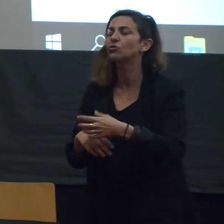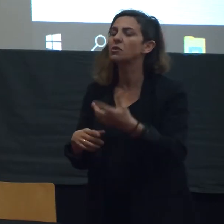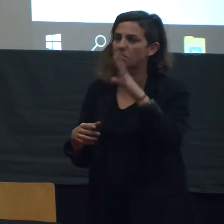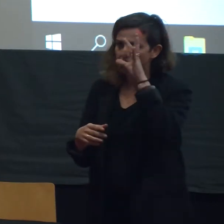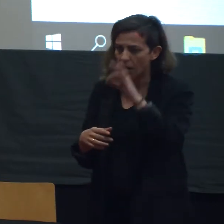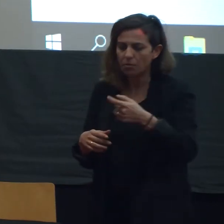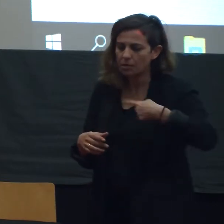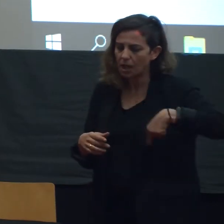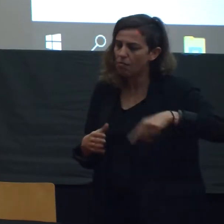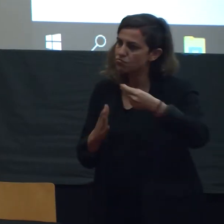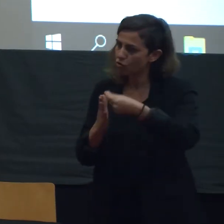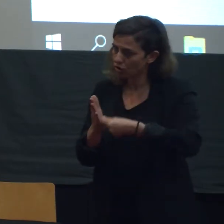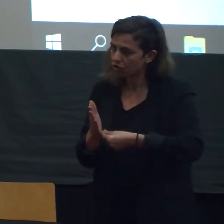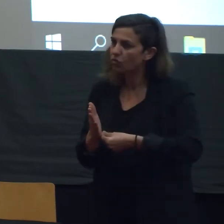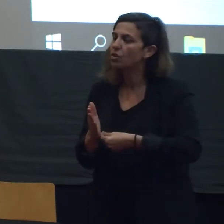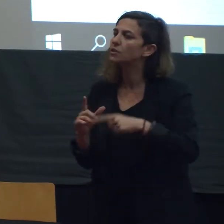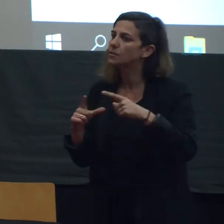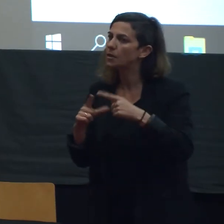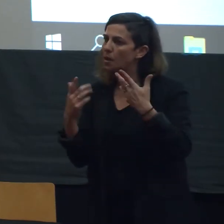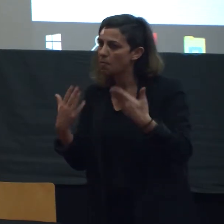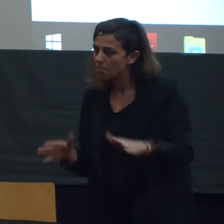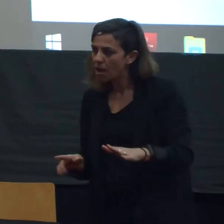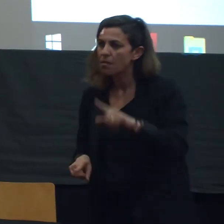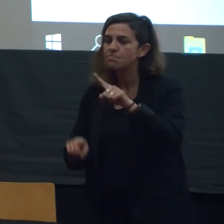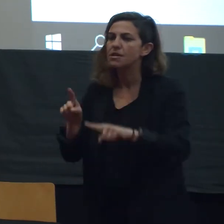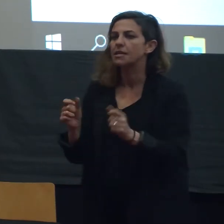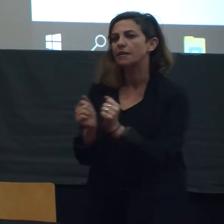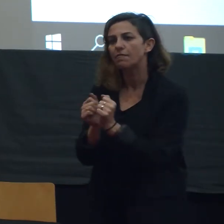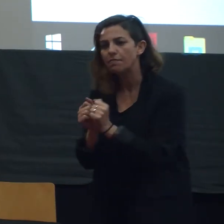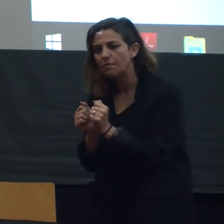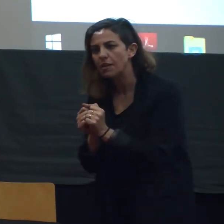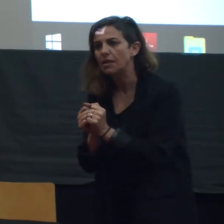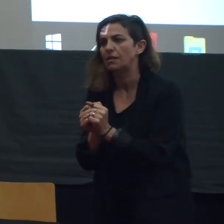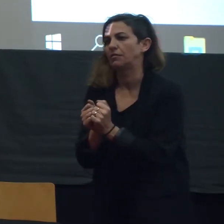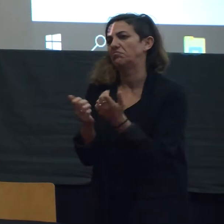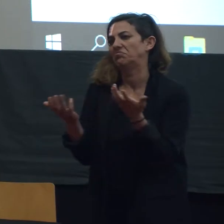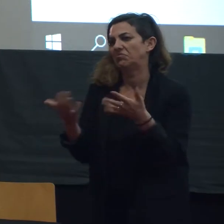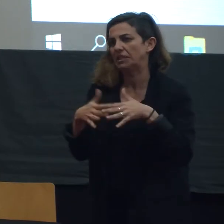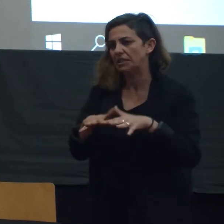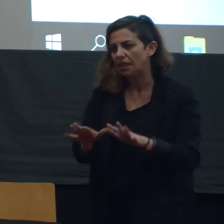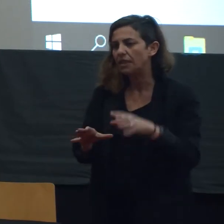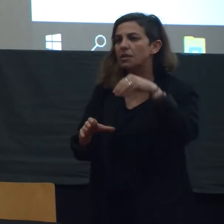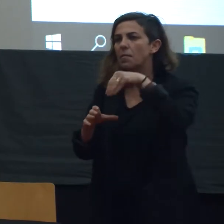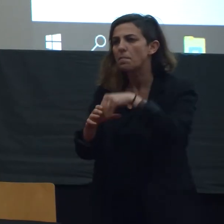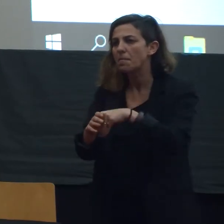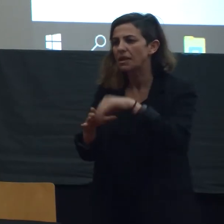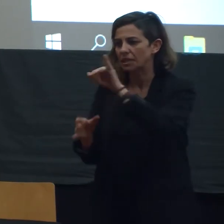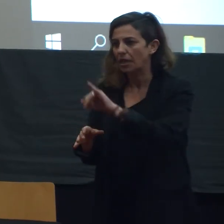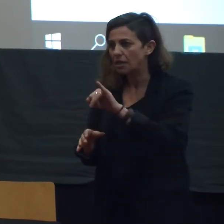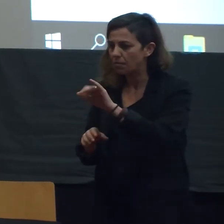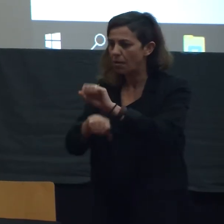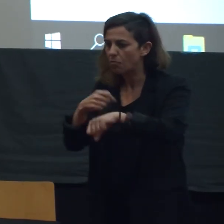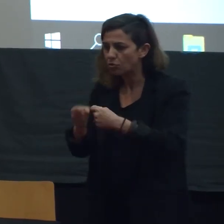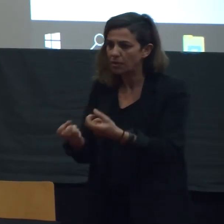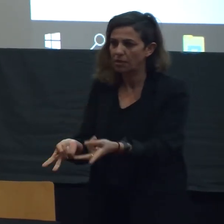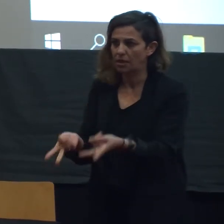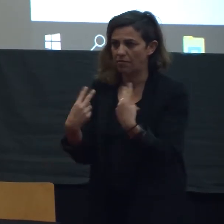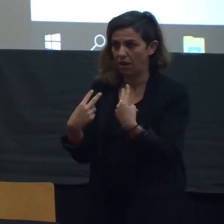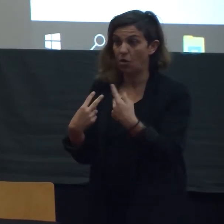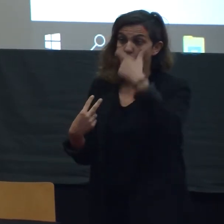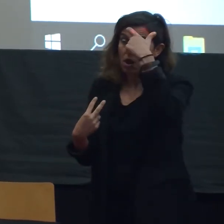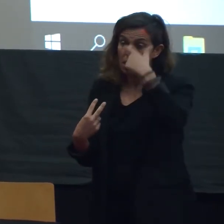σώσουμε εντός εισαγωγικών κάποιο φίλο ή συγγενή από ψυχιατρική κλινική. Επειδή στην δική μου περίπτωση αυτό αποδείχθηκε